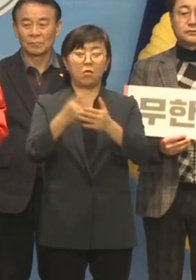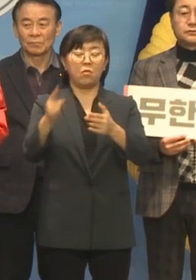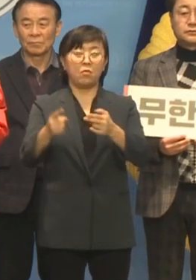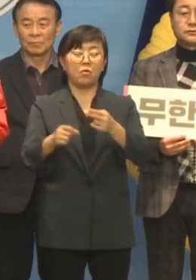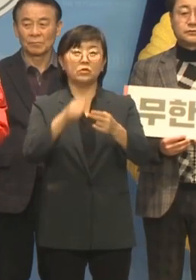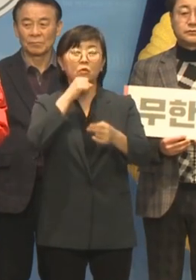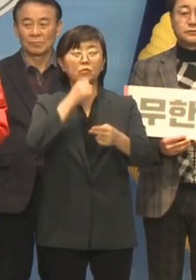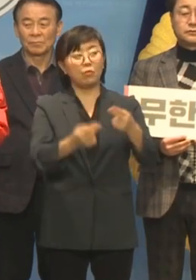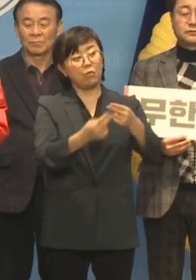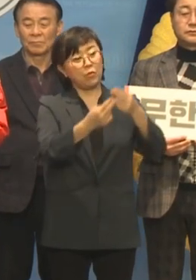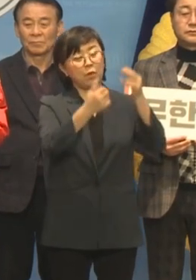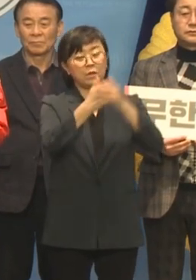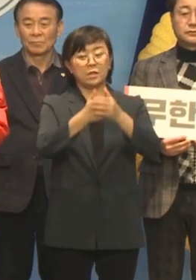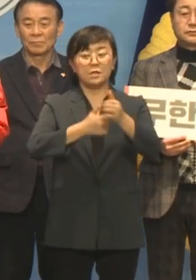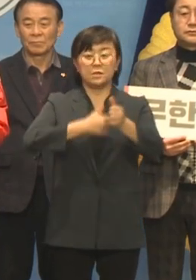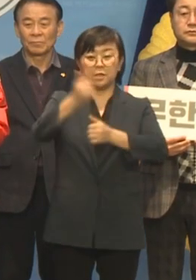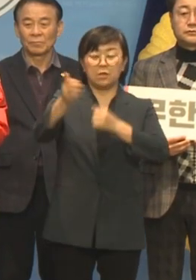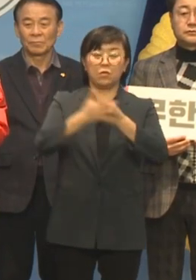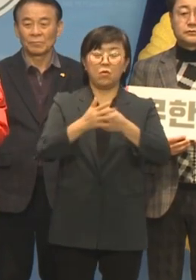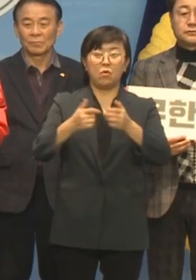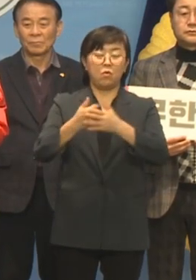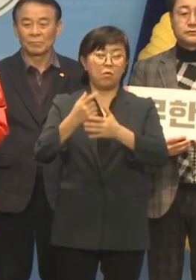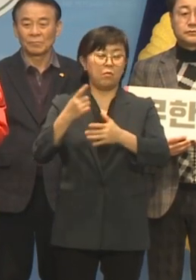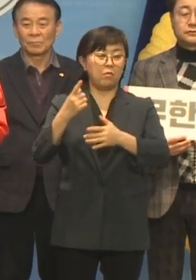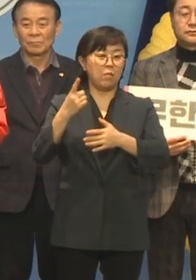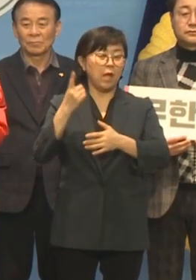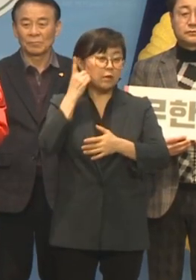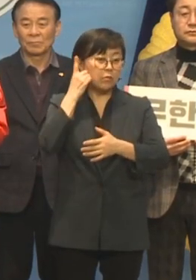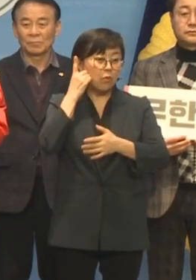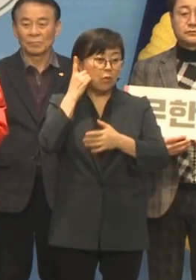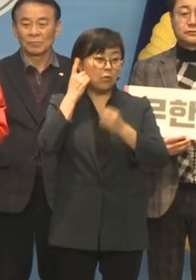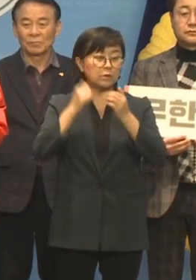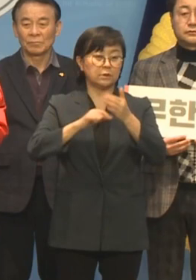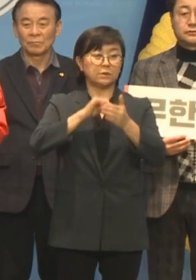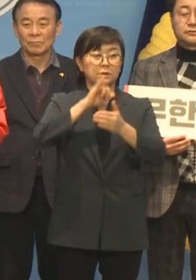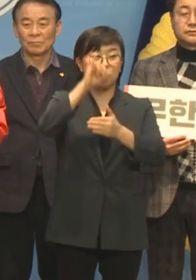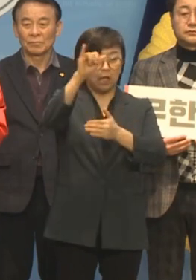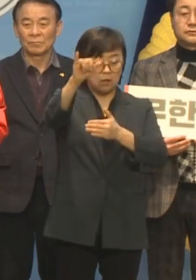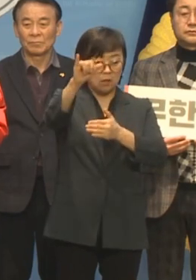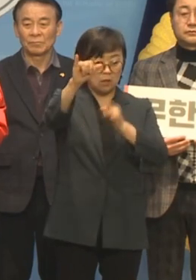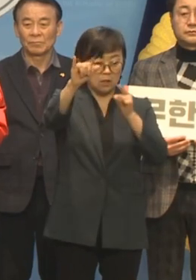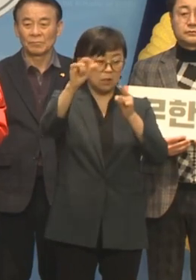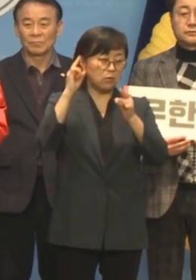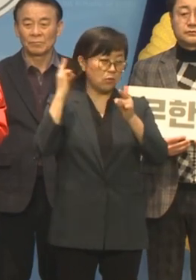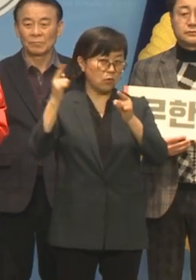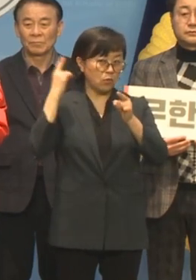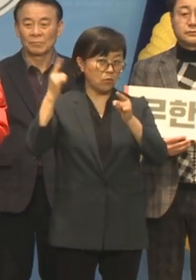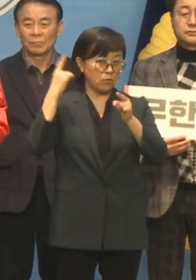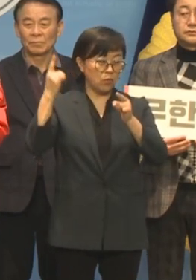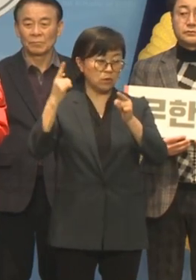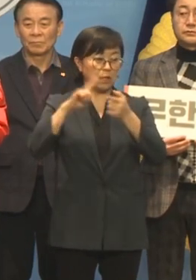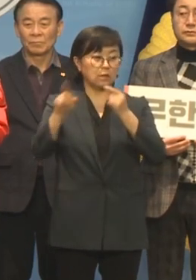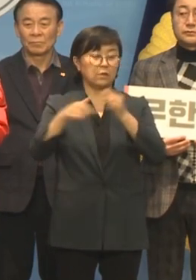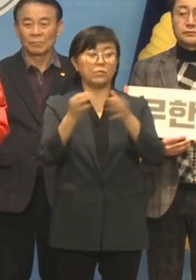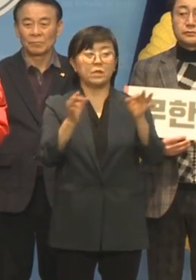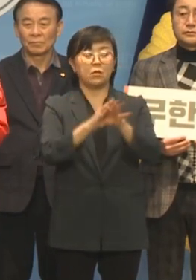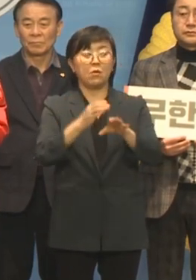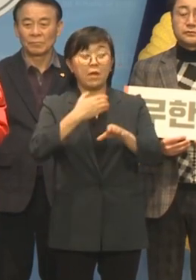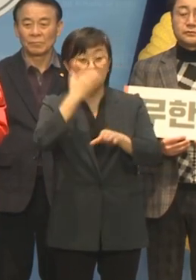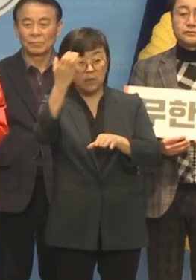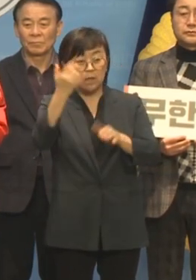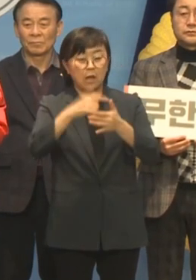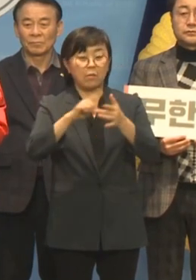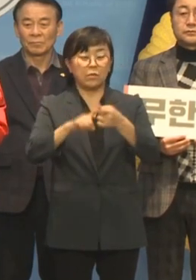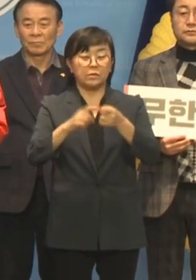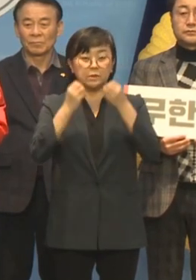승리했고 통신사의 해외 데이터 로밍 요금 폭탄을 제거했으며 애플이 아이폰